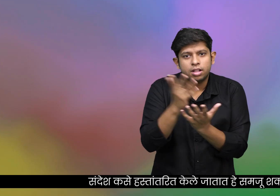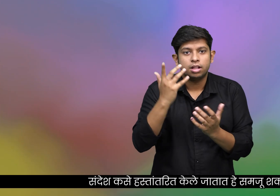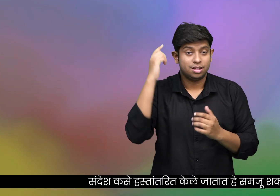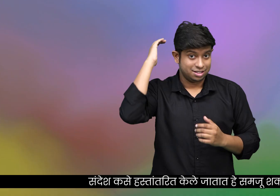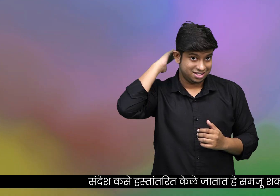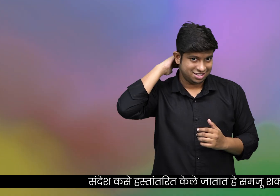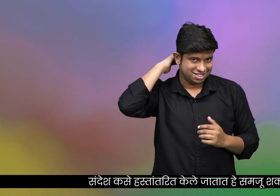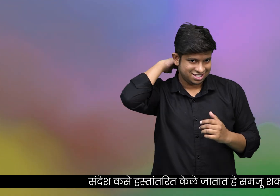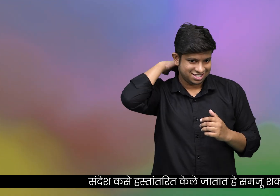समजू शकाल.